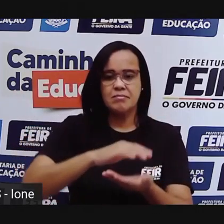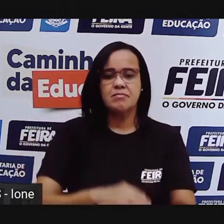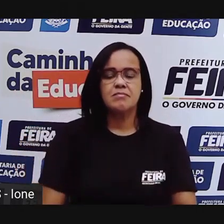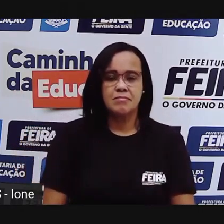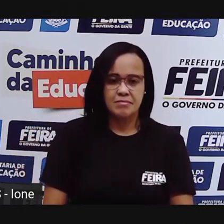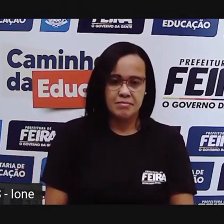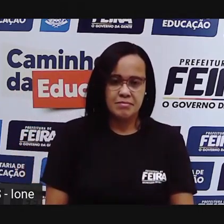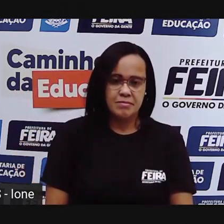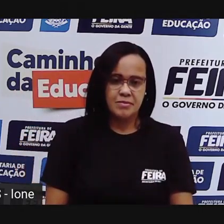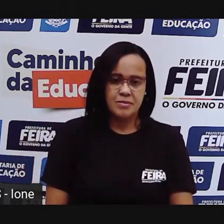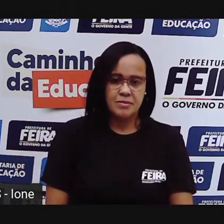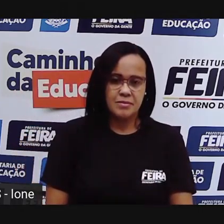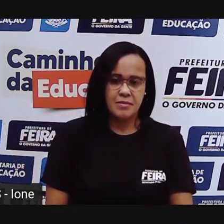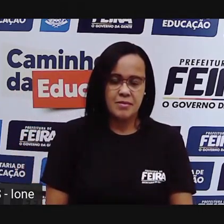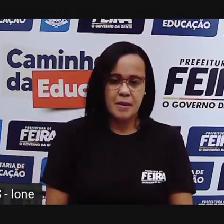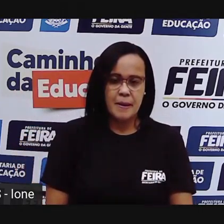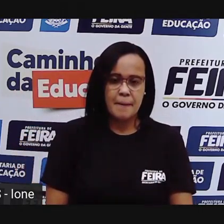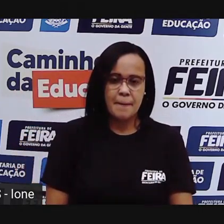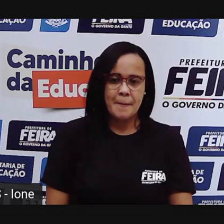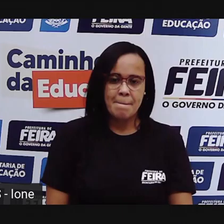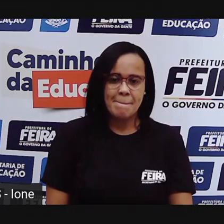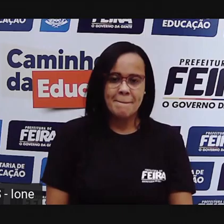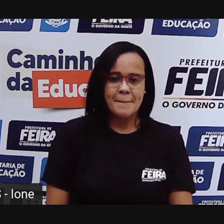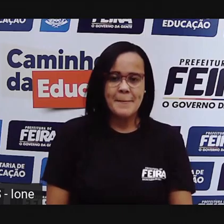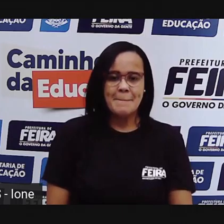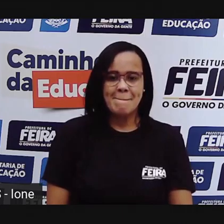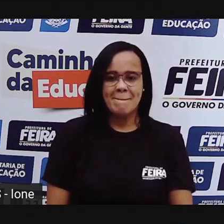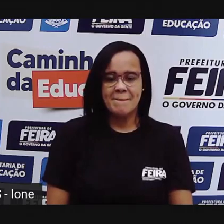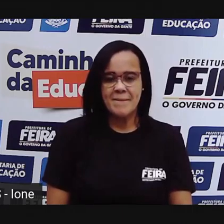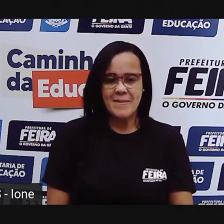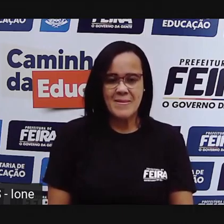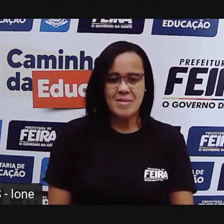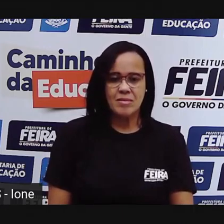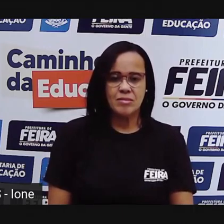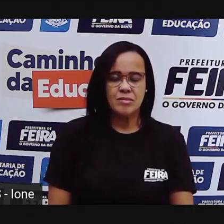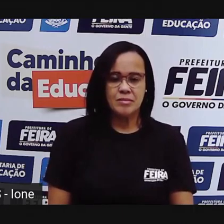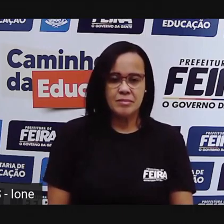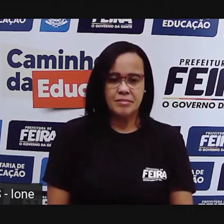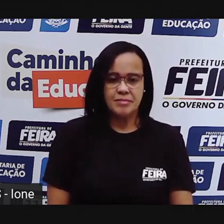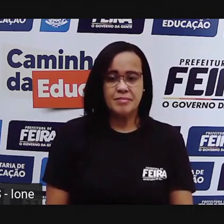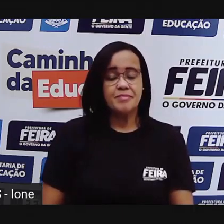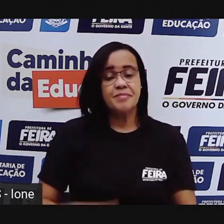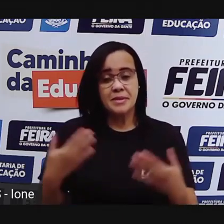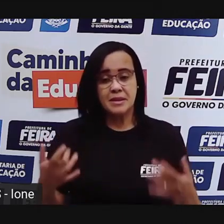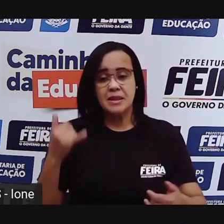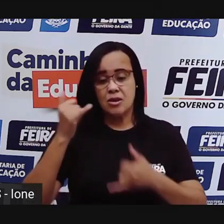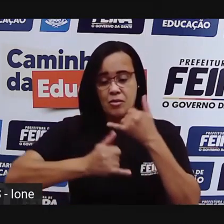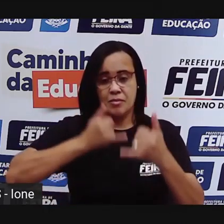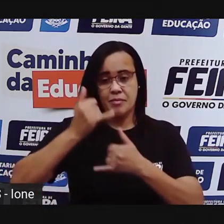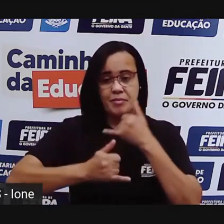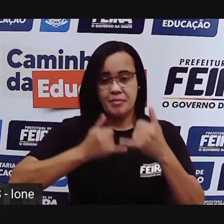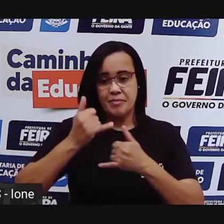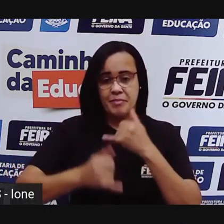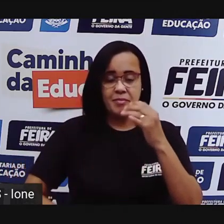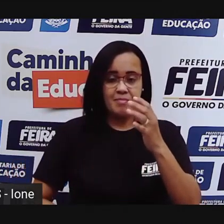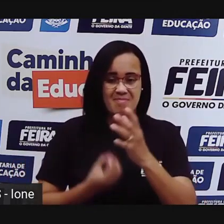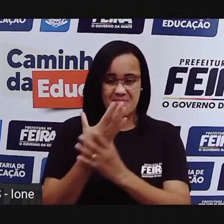que vai ficar. Então, esse balangandã, para a gente conseguir ele ficar bem preso,